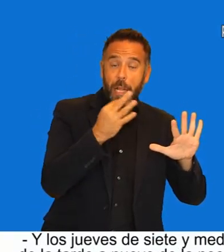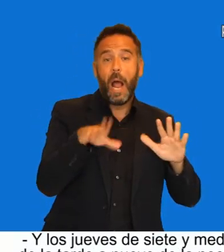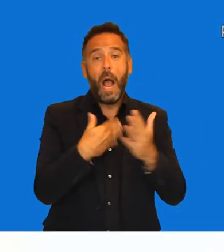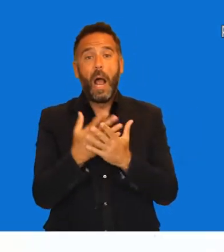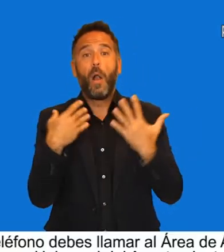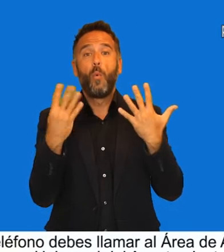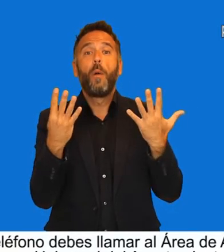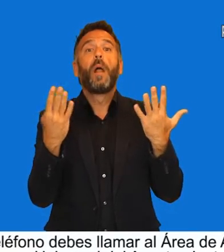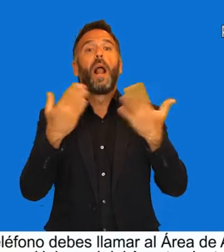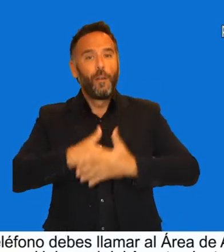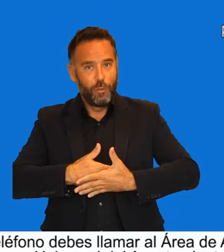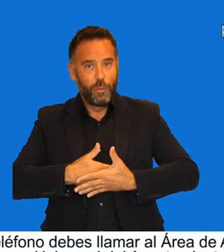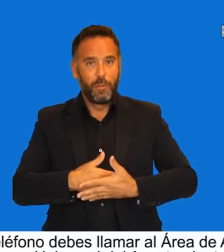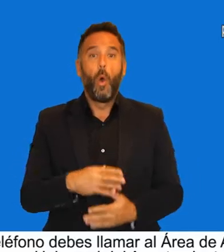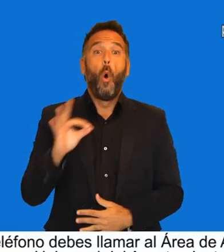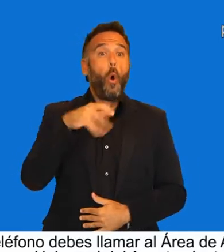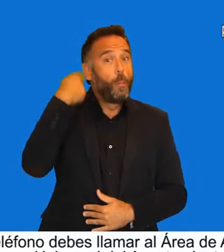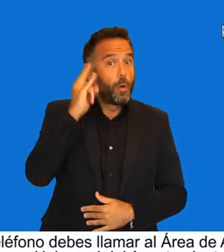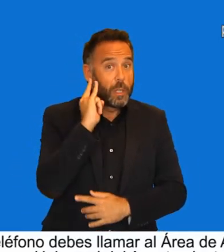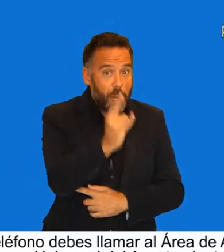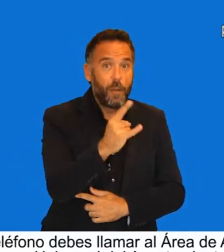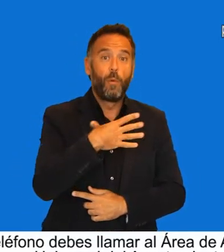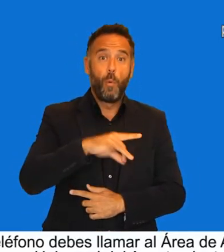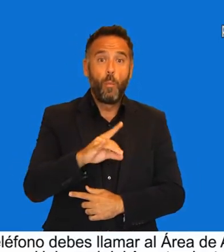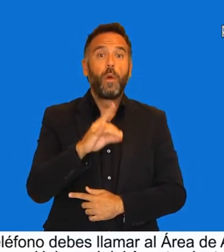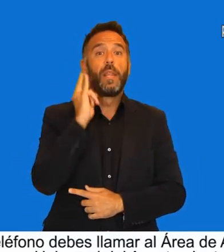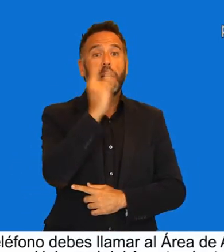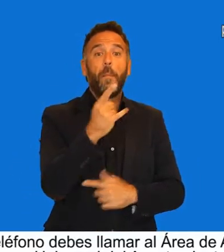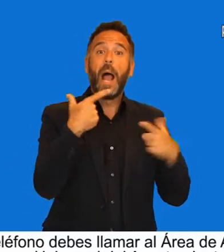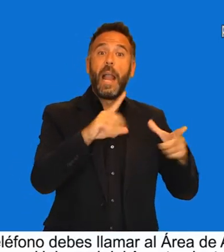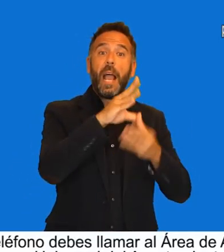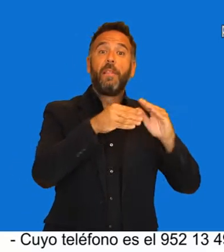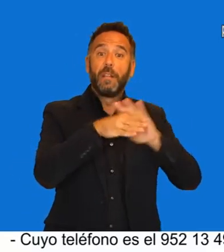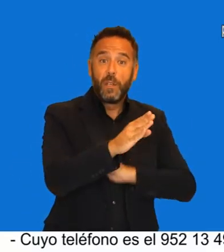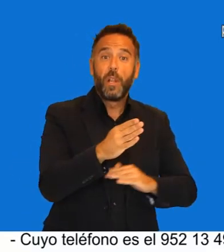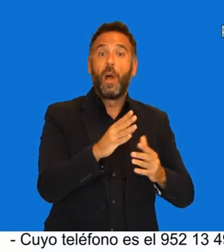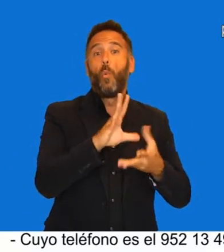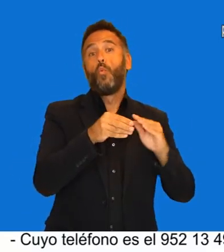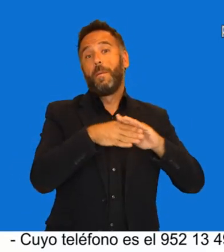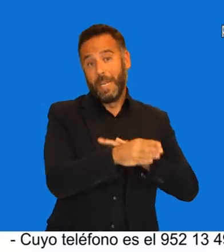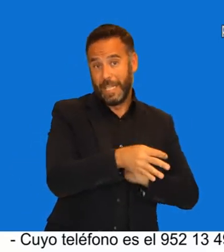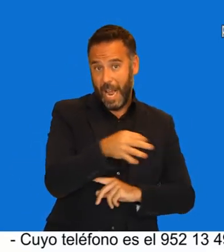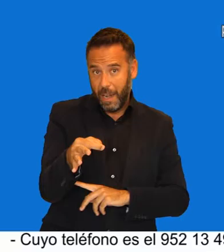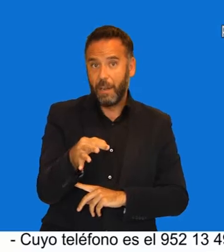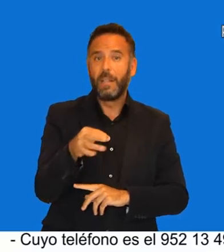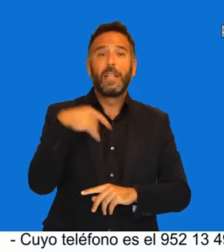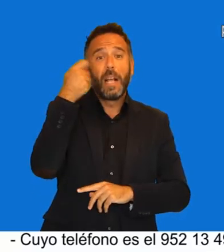Por teléfono, debes llamar al Área de Accesibilidad Universal... ...del Ayuntamiento, cuyo teléfono es... ...el 952